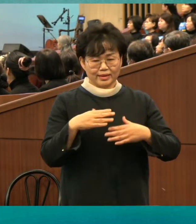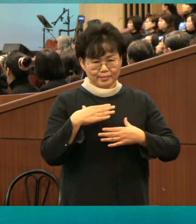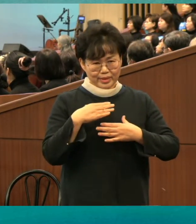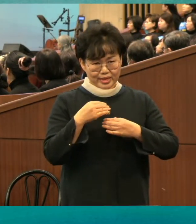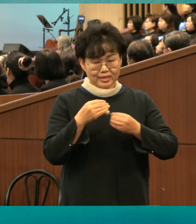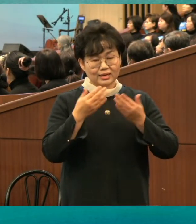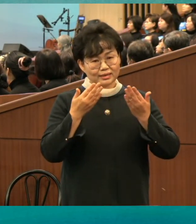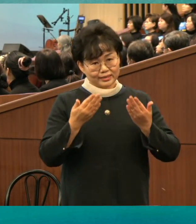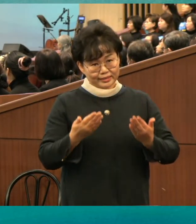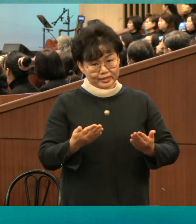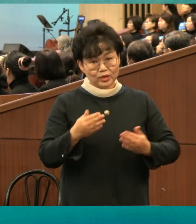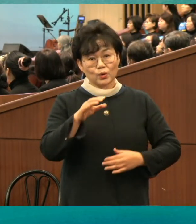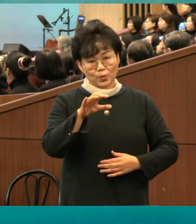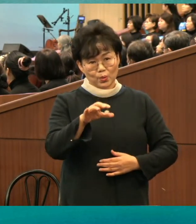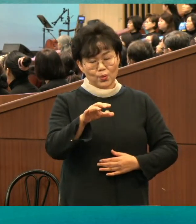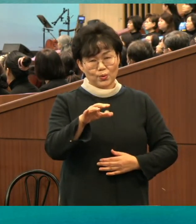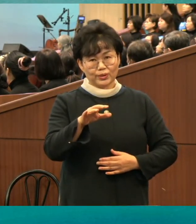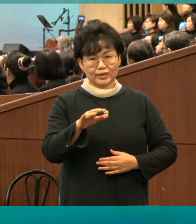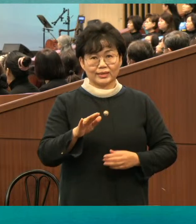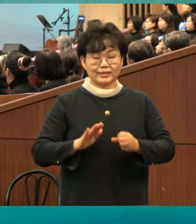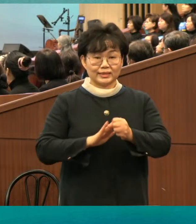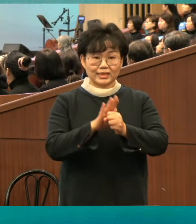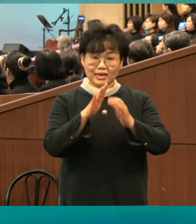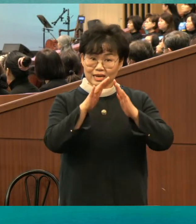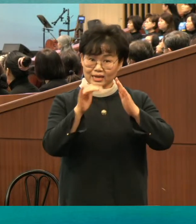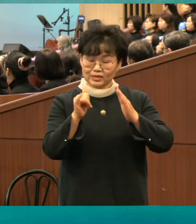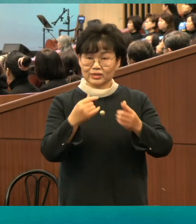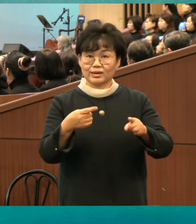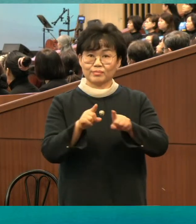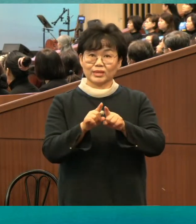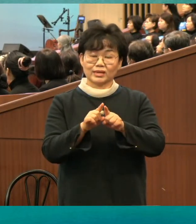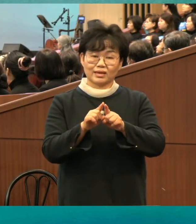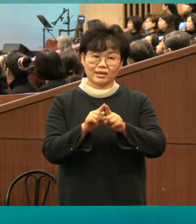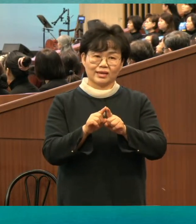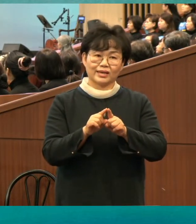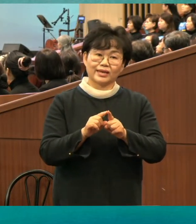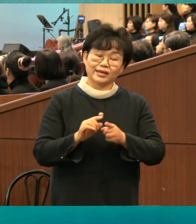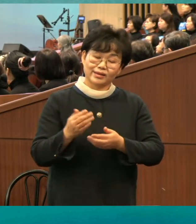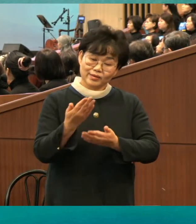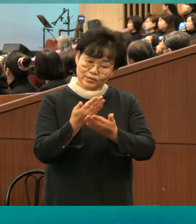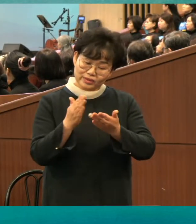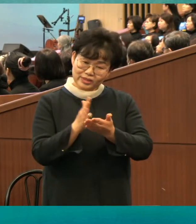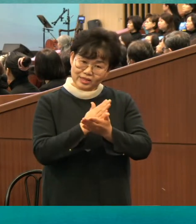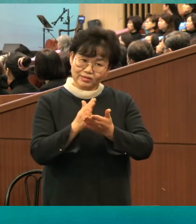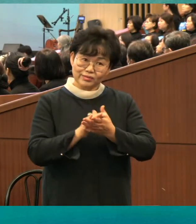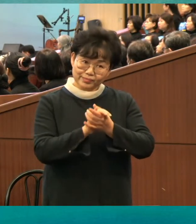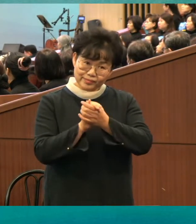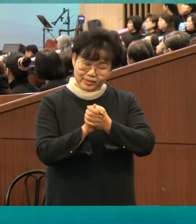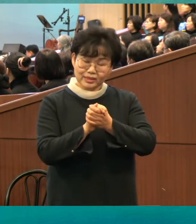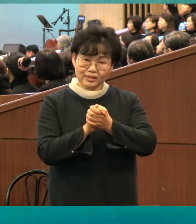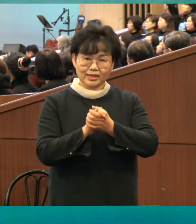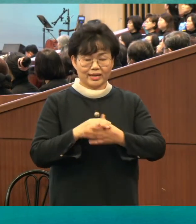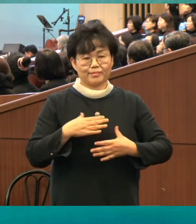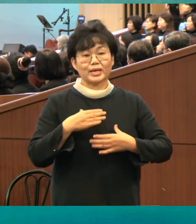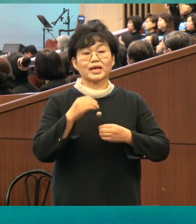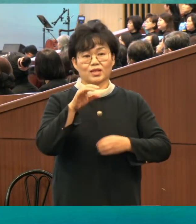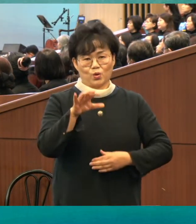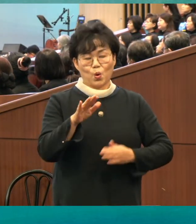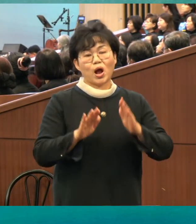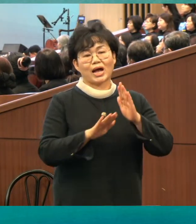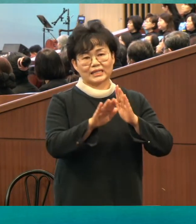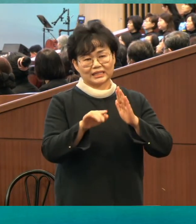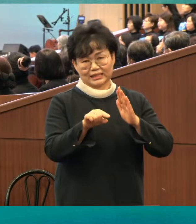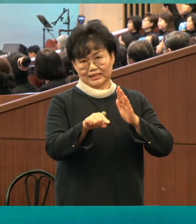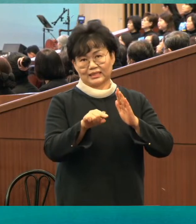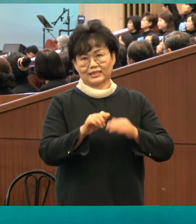곳이자 사랑하는 가족과 함께 소중한 시간을 보내는 안식처입니다. 그렇기에 집은